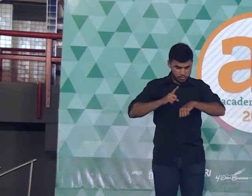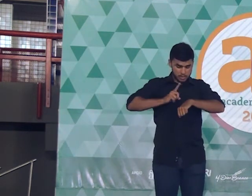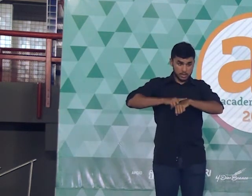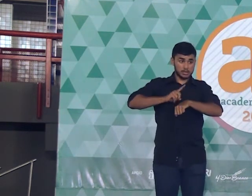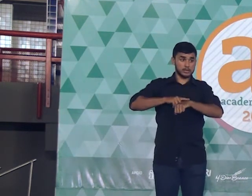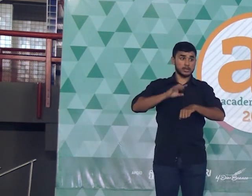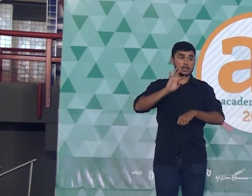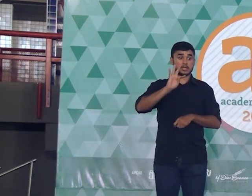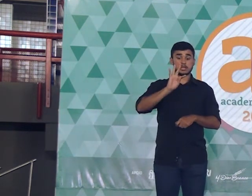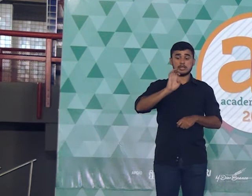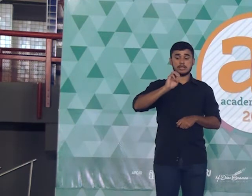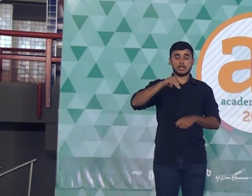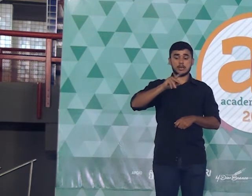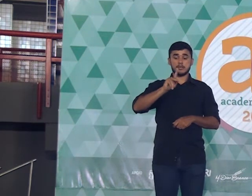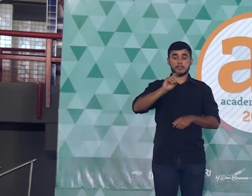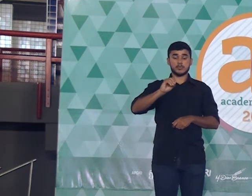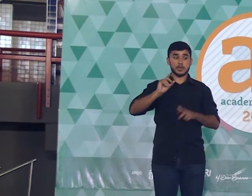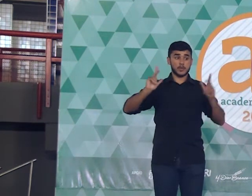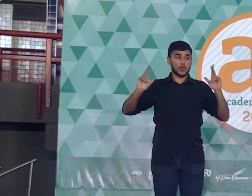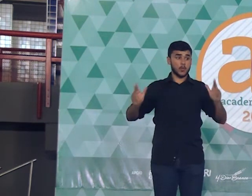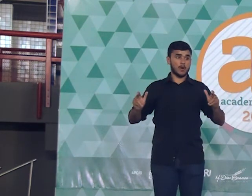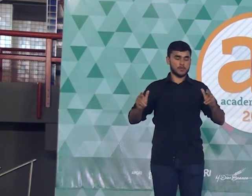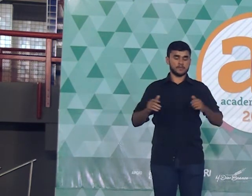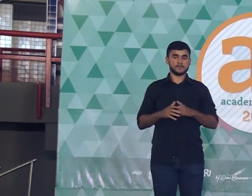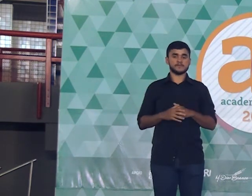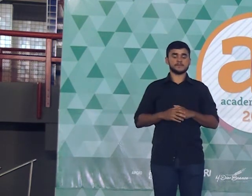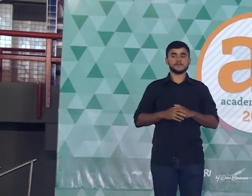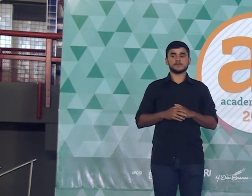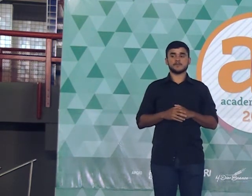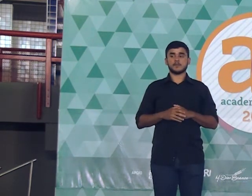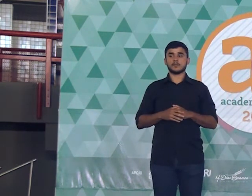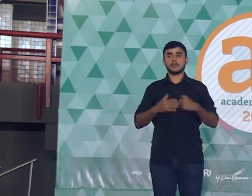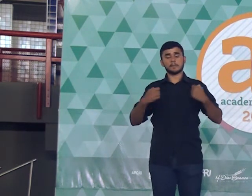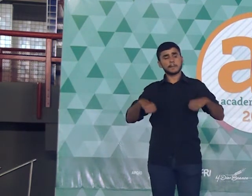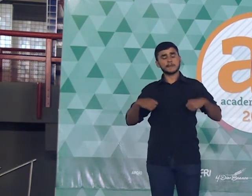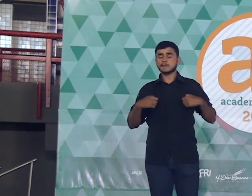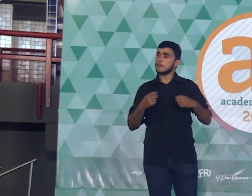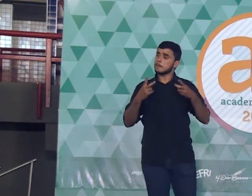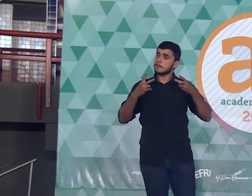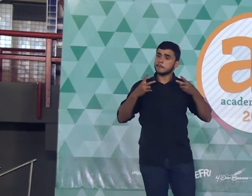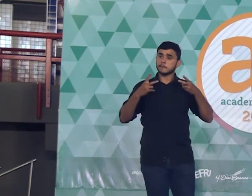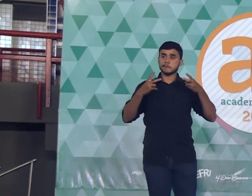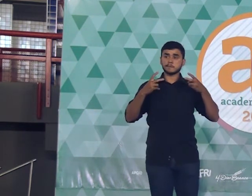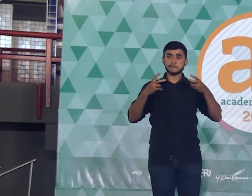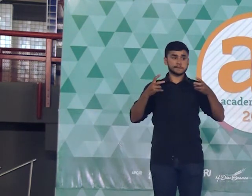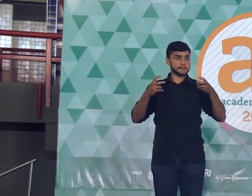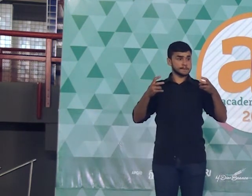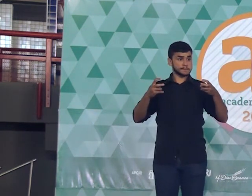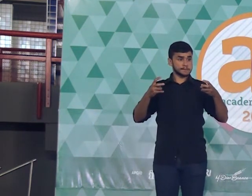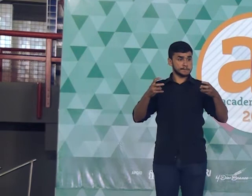mesmo. E observa nessa questão, que ele está falando para a gente que as velocidades são constantes.